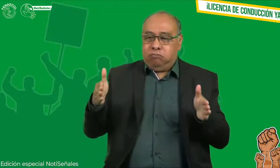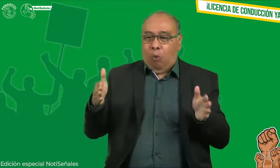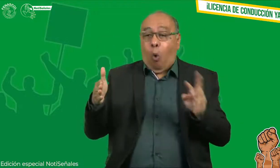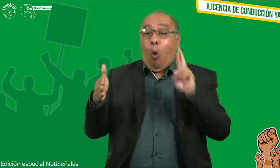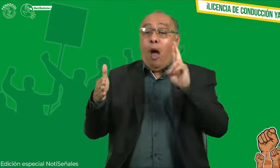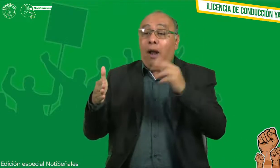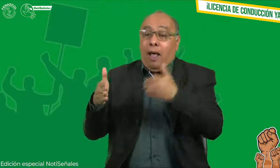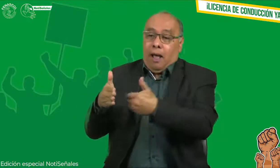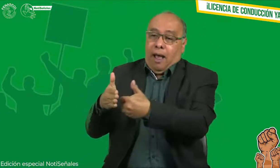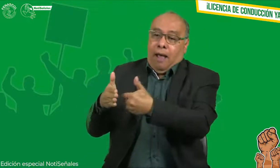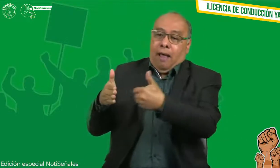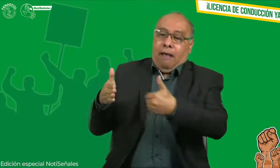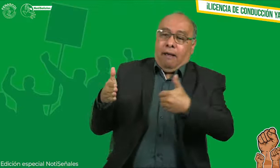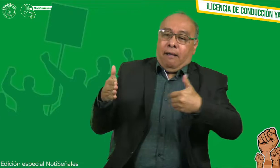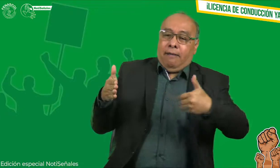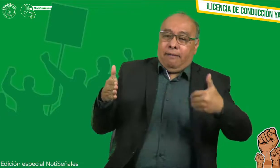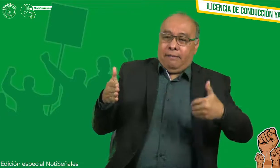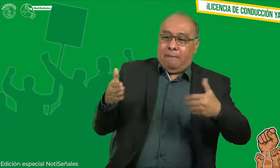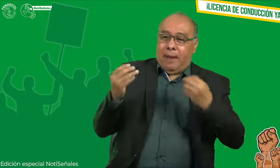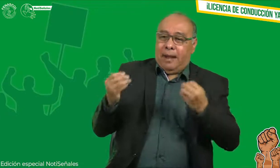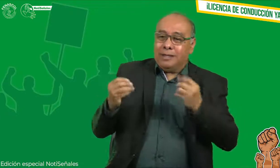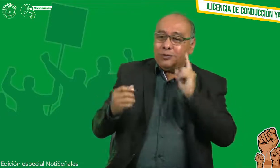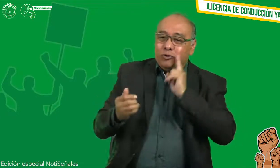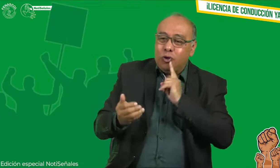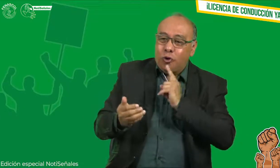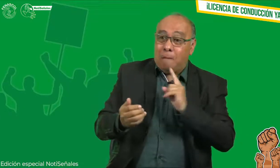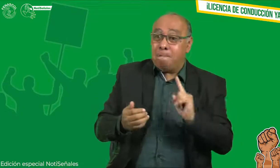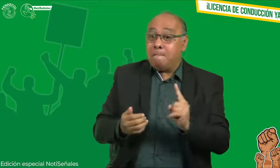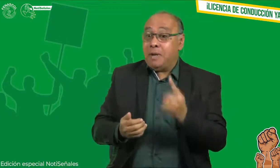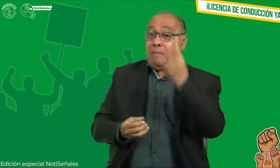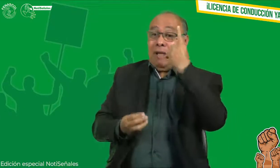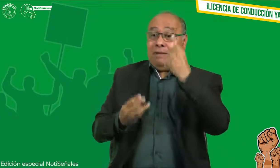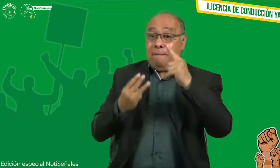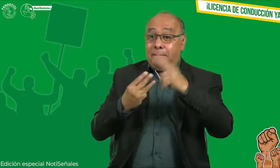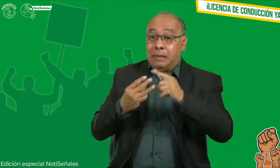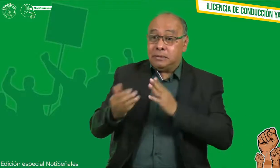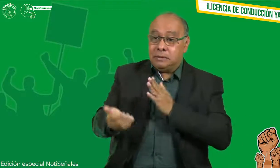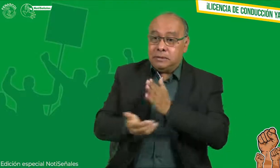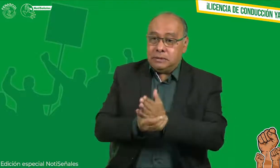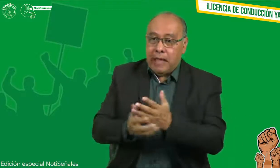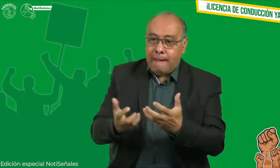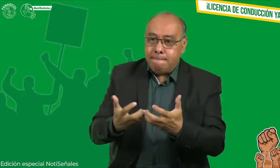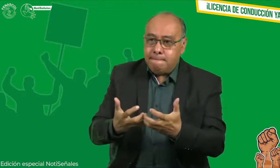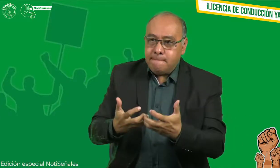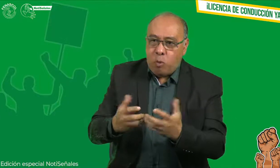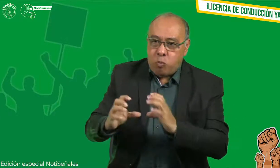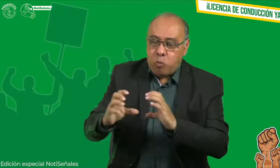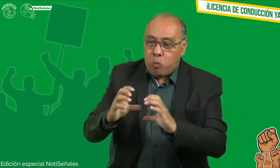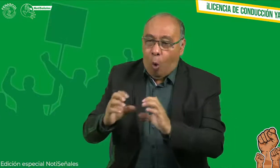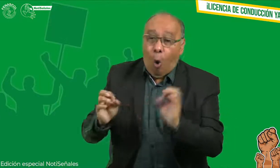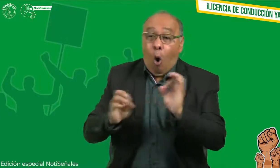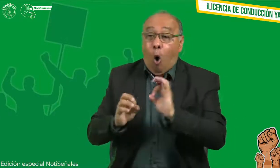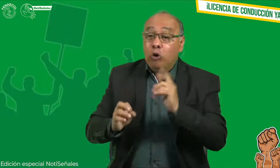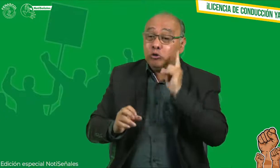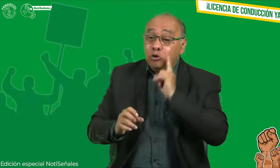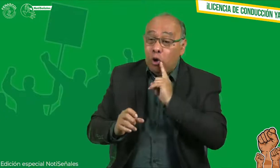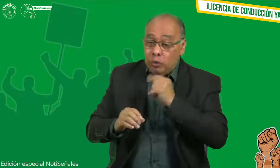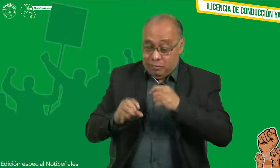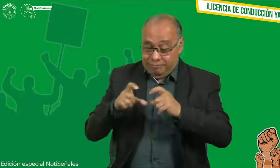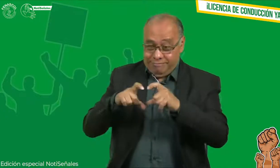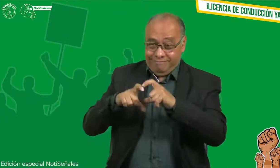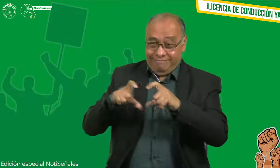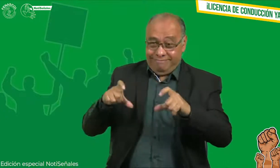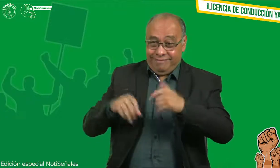puede indicar en qué lugares ya se cuentan con las adecuaciones. Pero se tiene como máximo un año para hacer estos